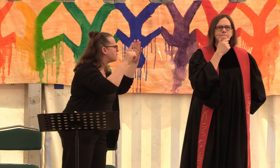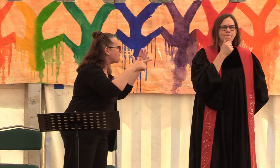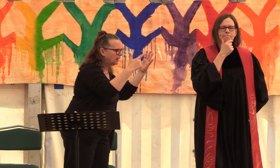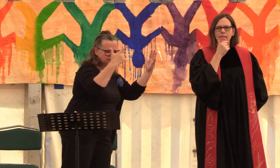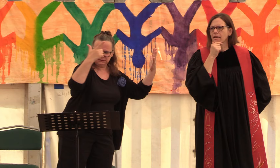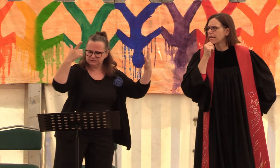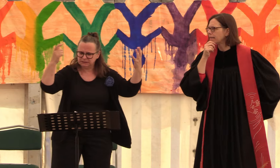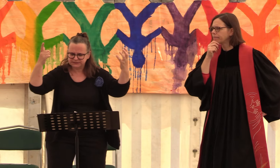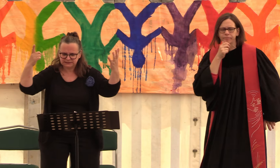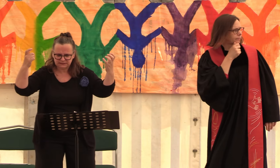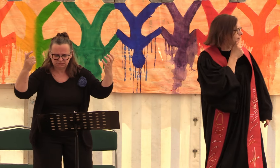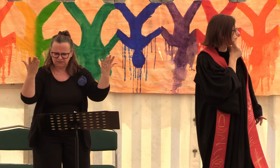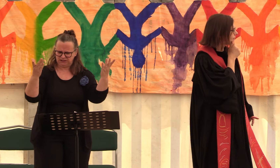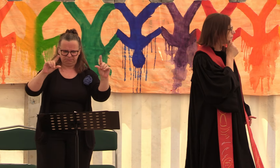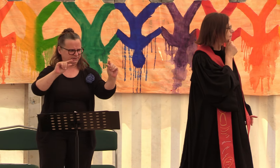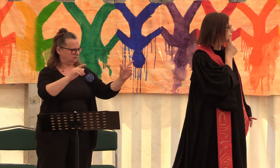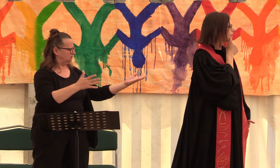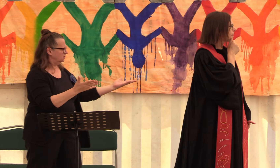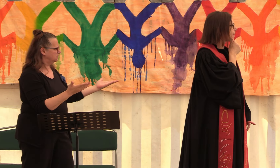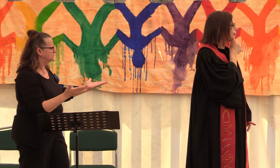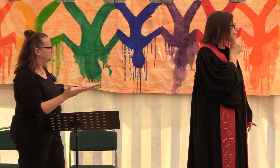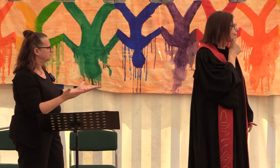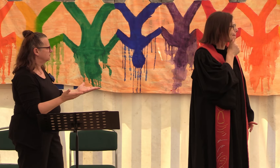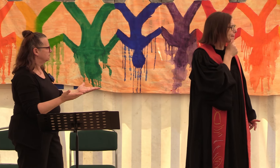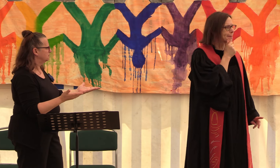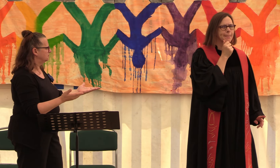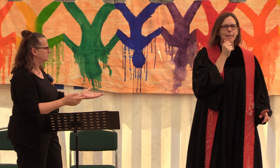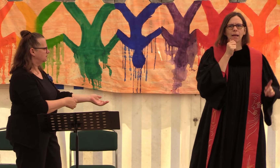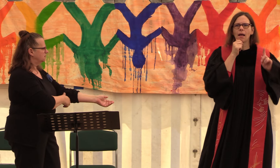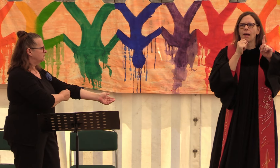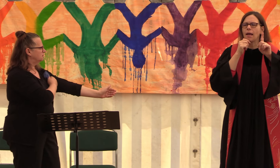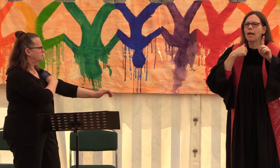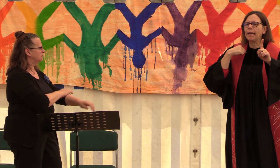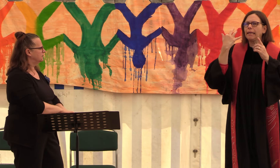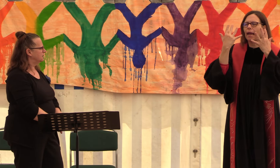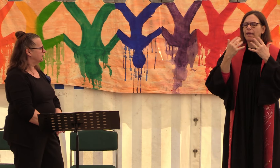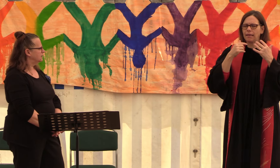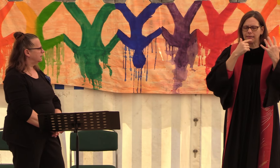7 mal 70 Mal. Aber 7 mal 70 Mal, was bedeutet das?